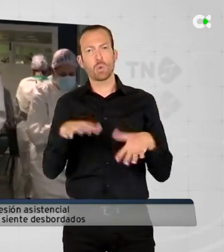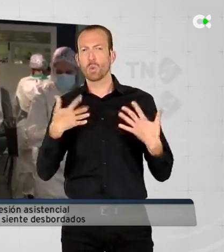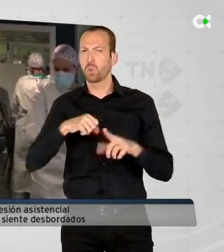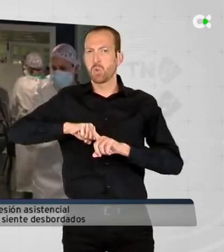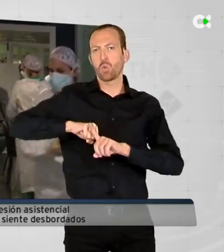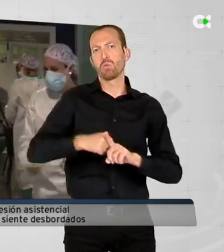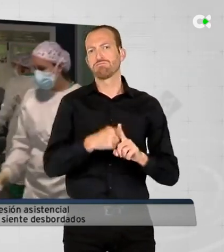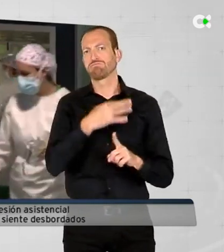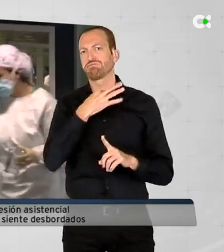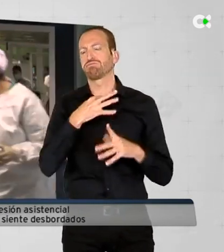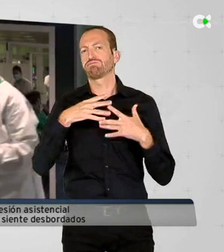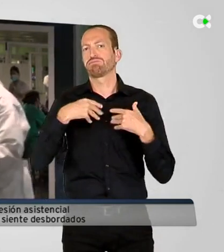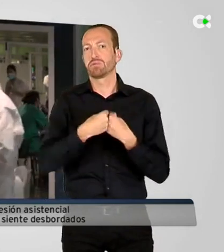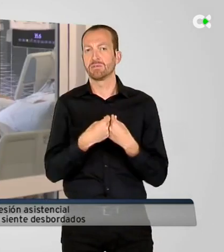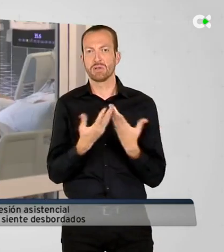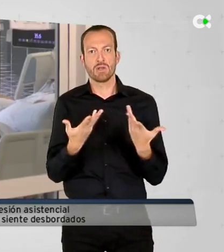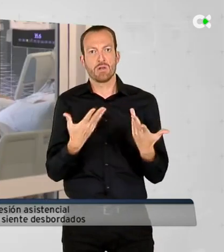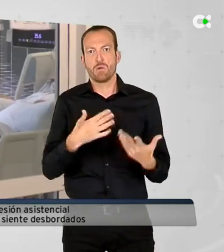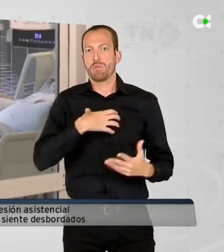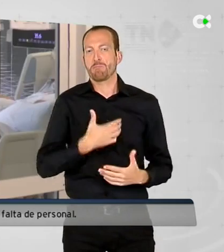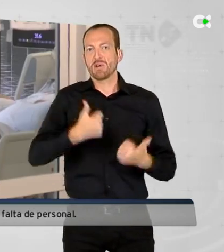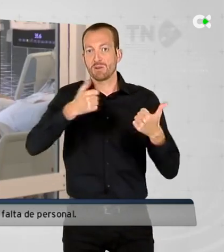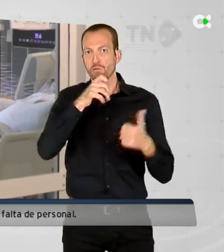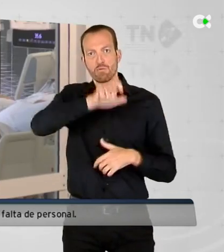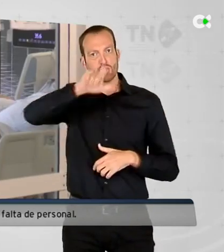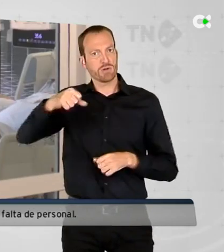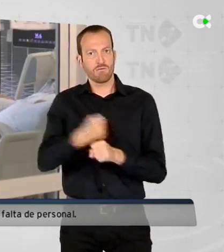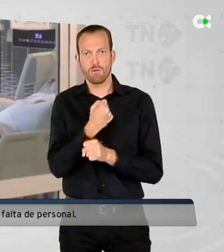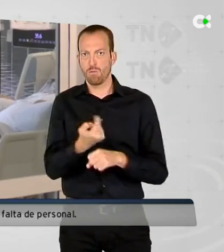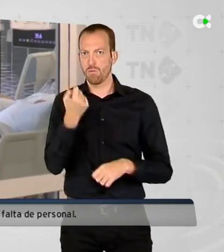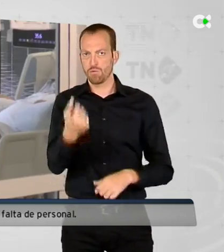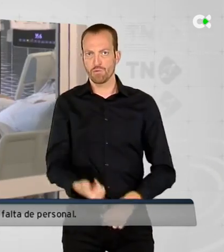asistencial y que se sienten desbordados por la falta de personal.